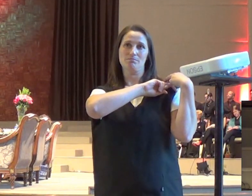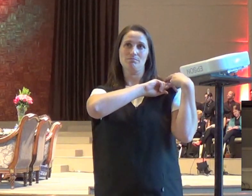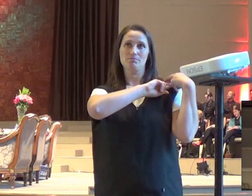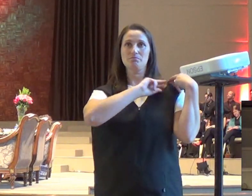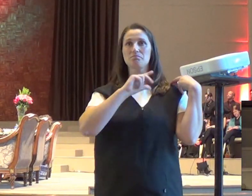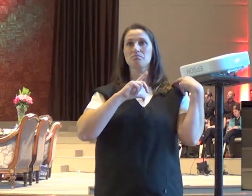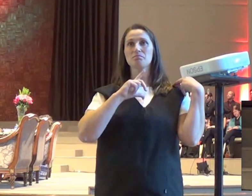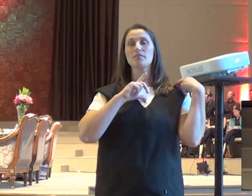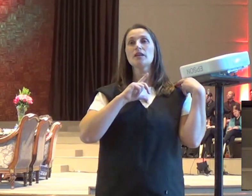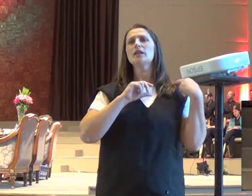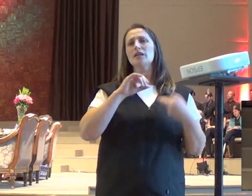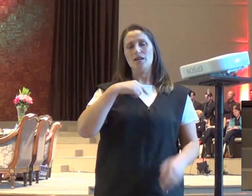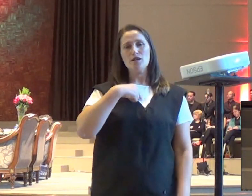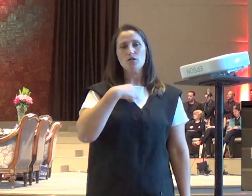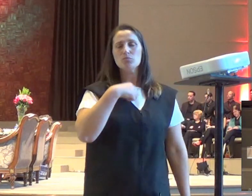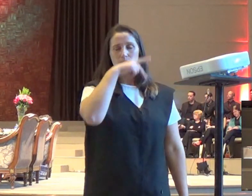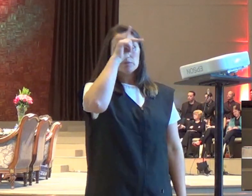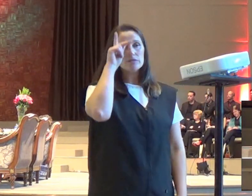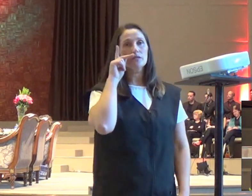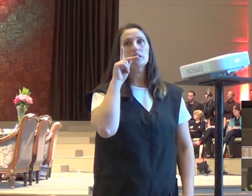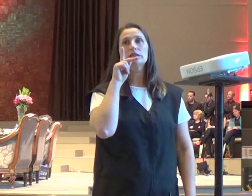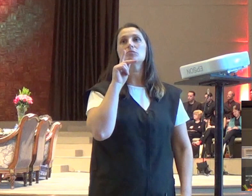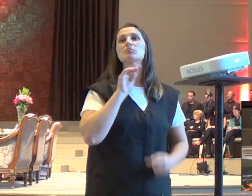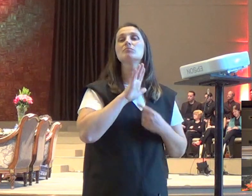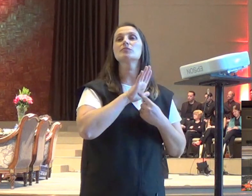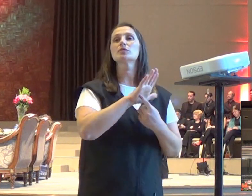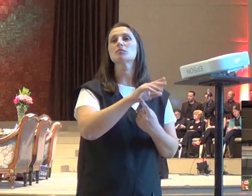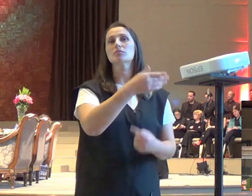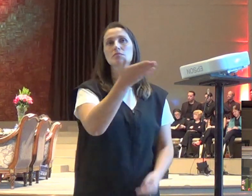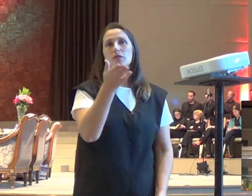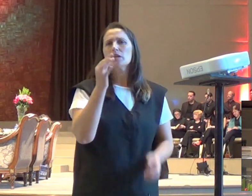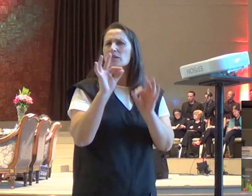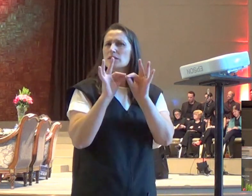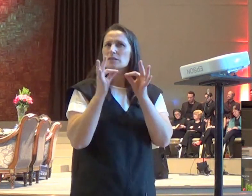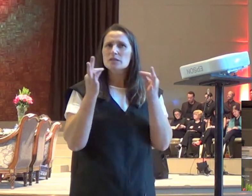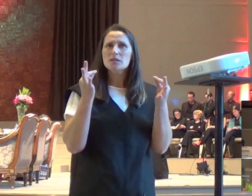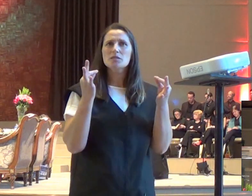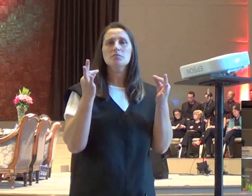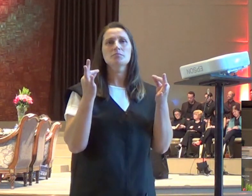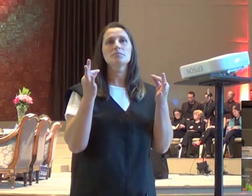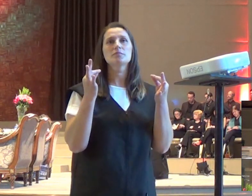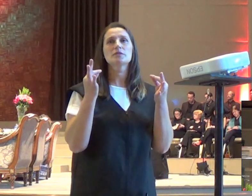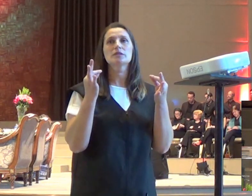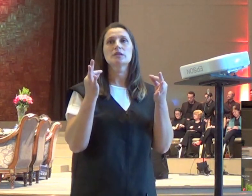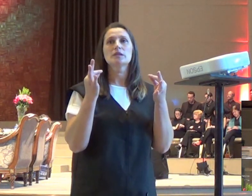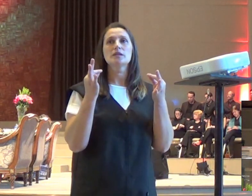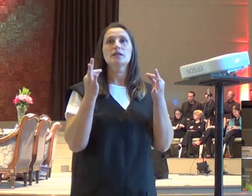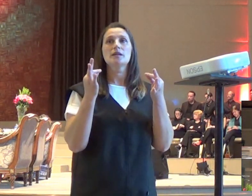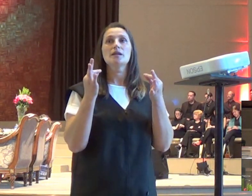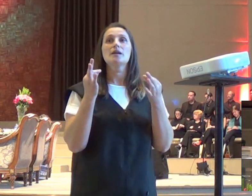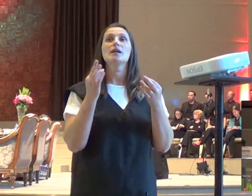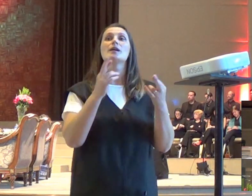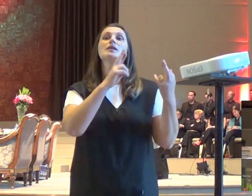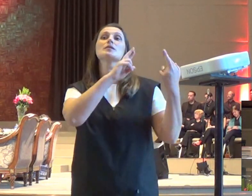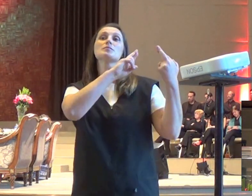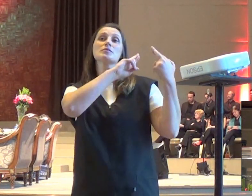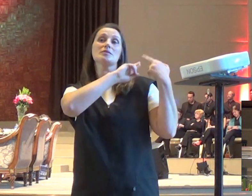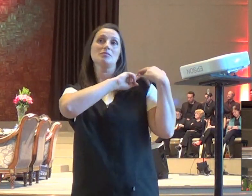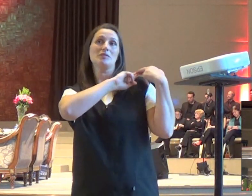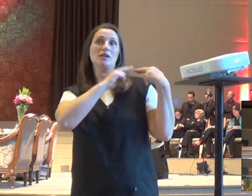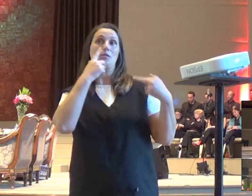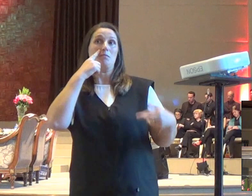Se eu pudesse colocar isso em uma linguagem bem mais simples, a missão da paternidade é